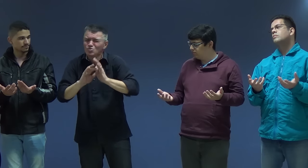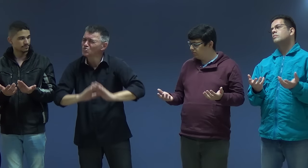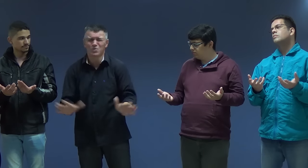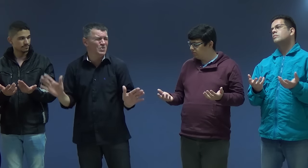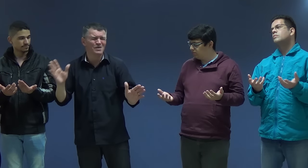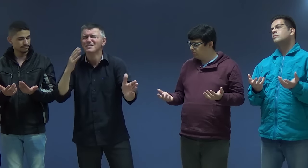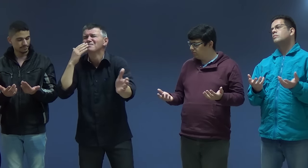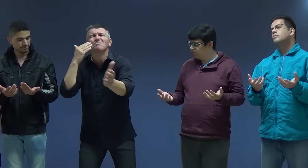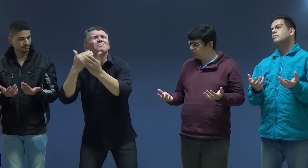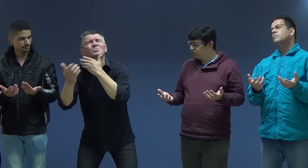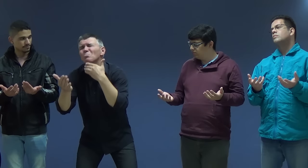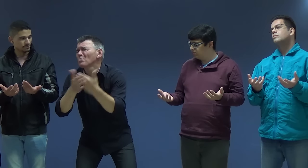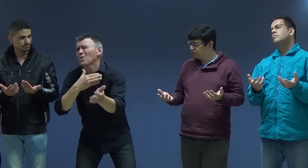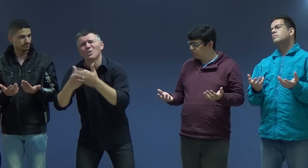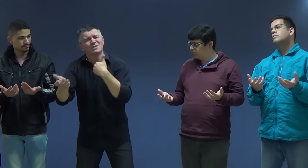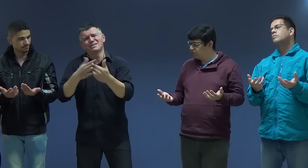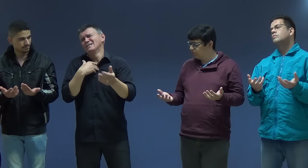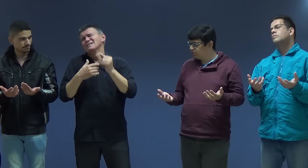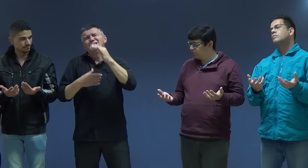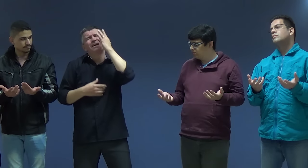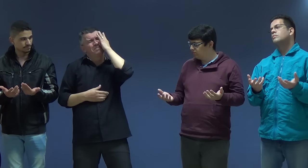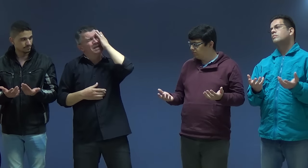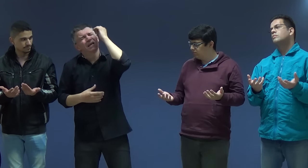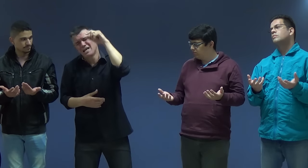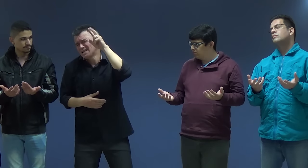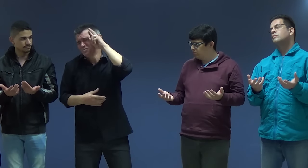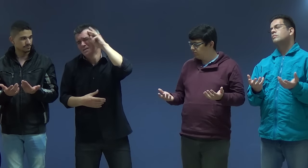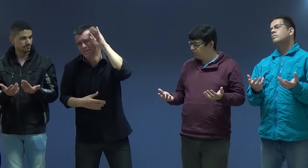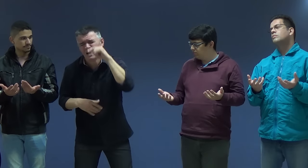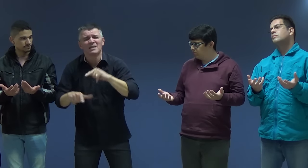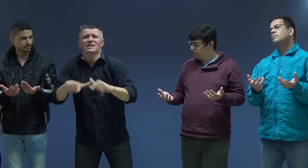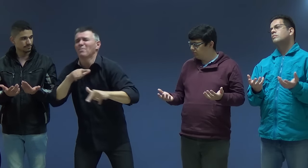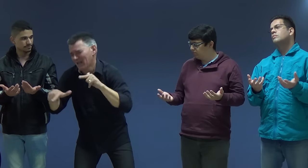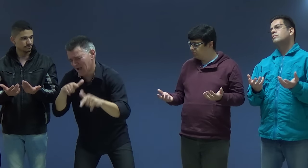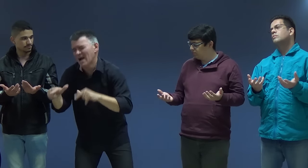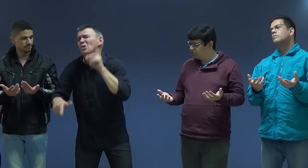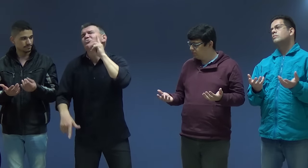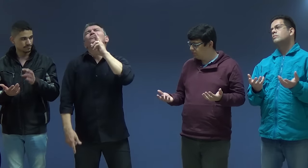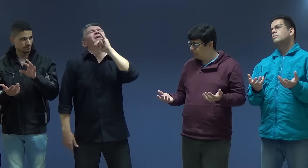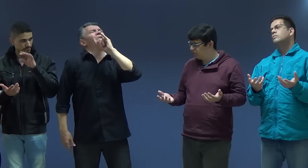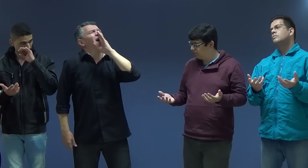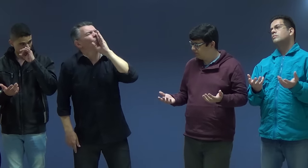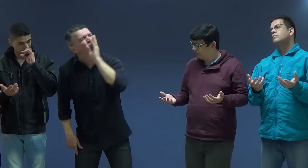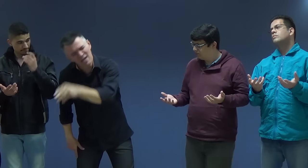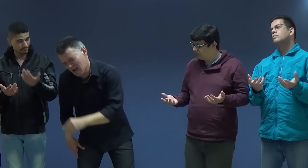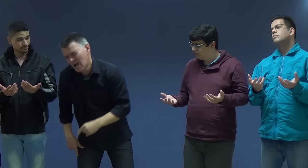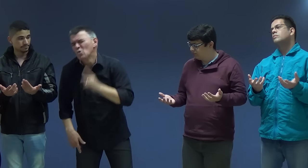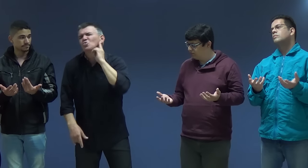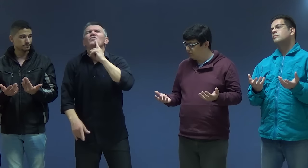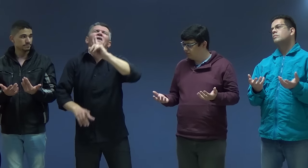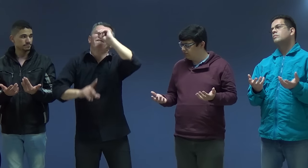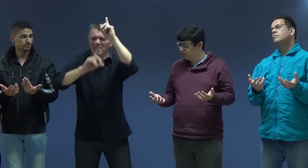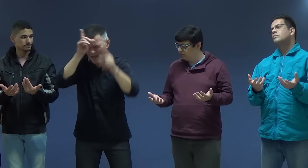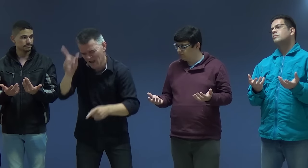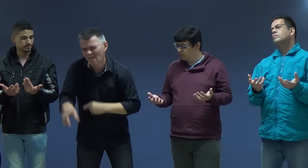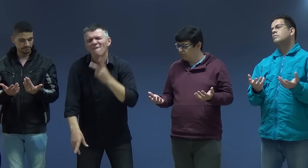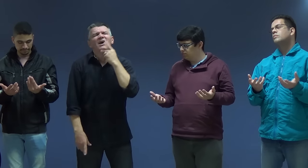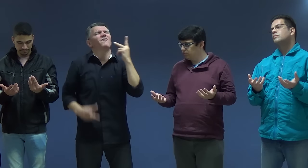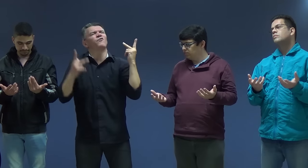somos salvos por ti. Então não importa o que aconteça amanhã, no trabalho, o Se os senhores vierem me acusar,